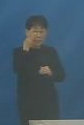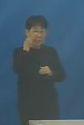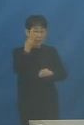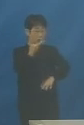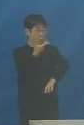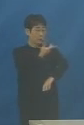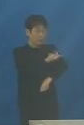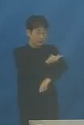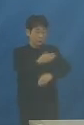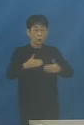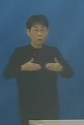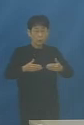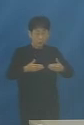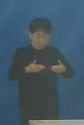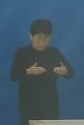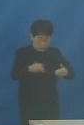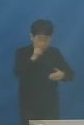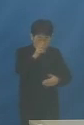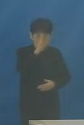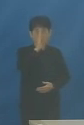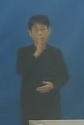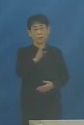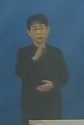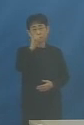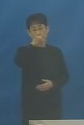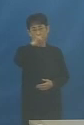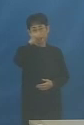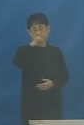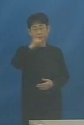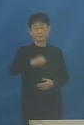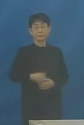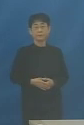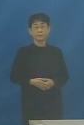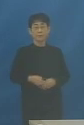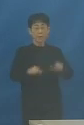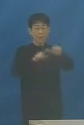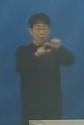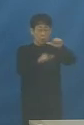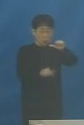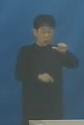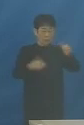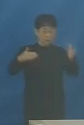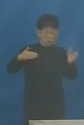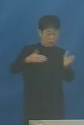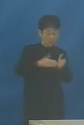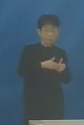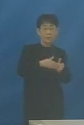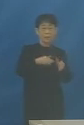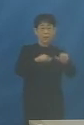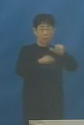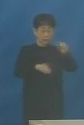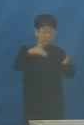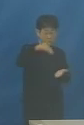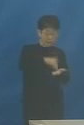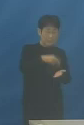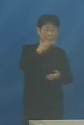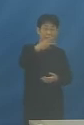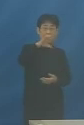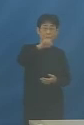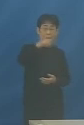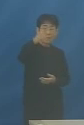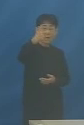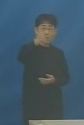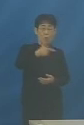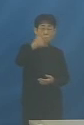ていたことにしようと言うのであります5月末まででまぁ2万6000人のあのー